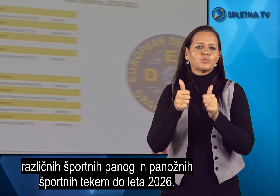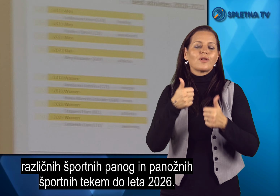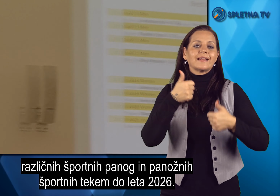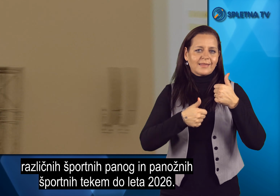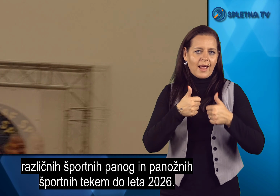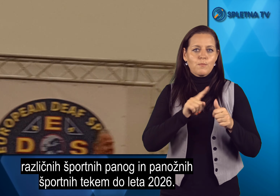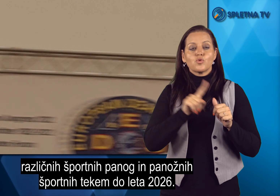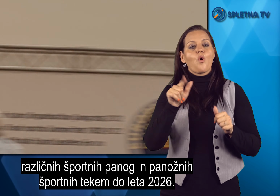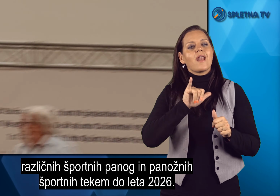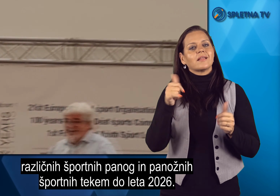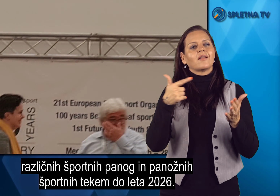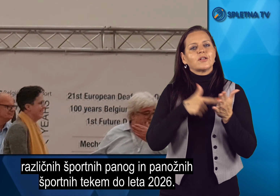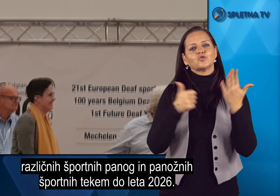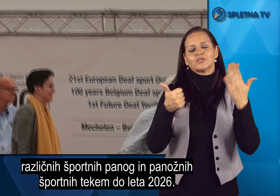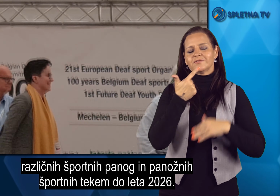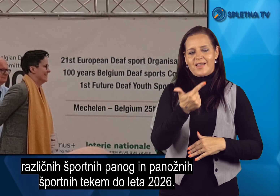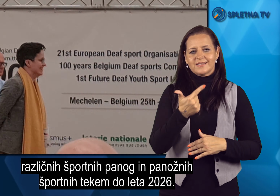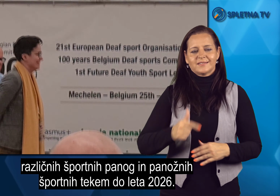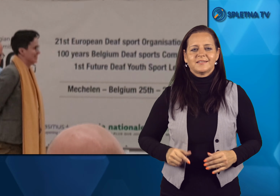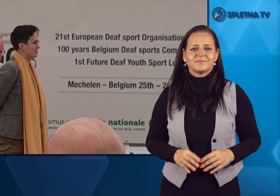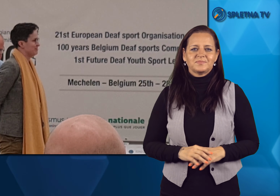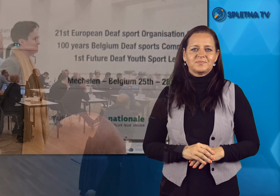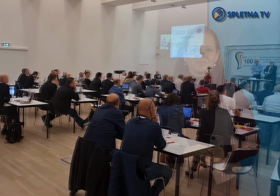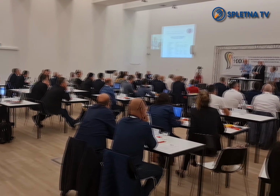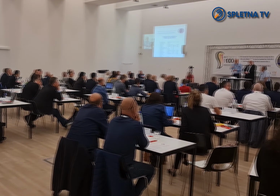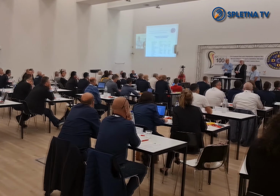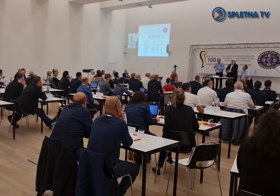panožnih športnih tekem do leta 2026.